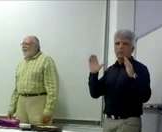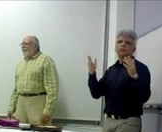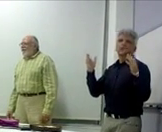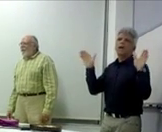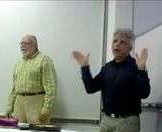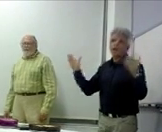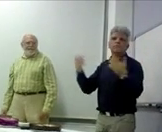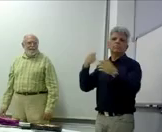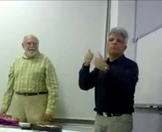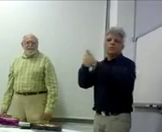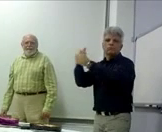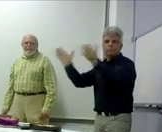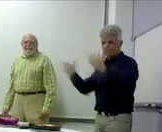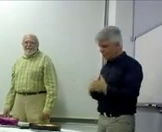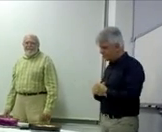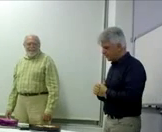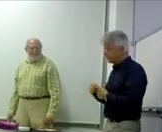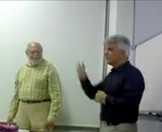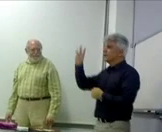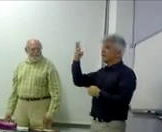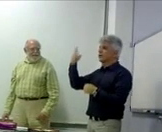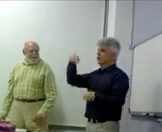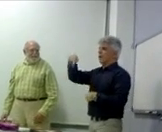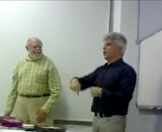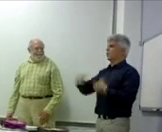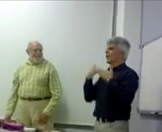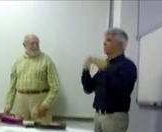προστασία. Έτσι, προστασία, ναι.